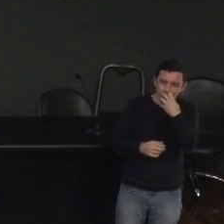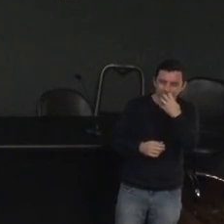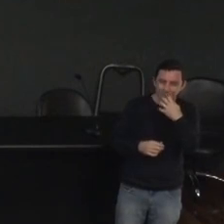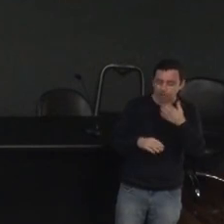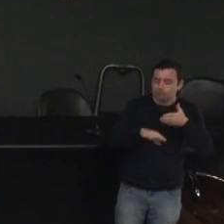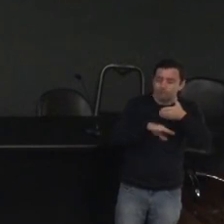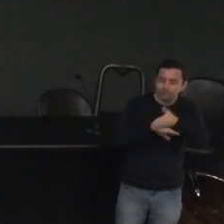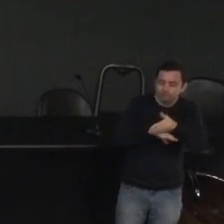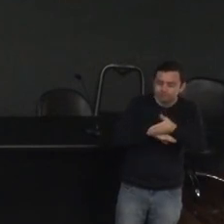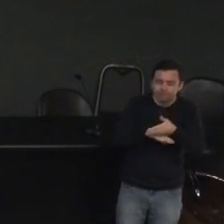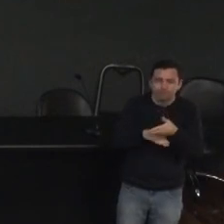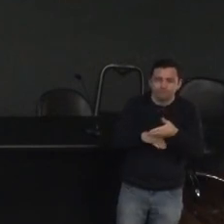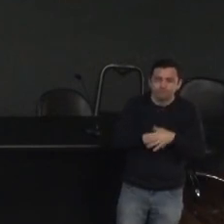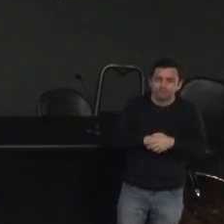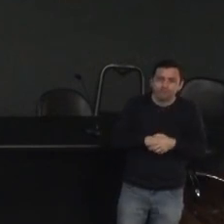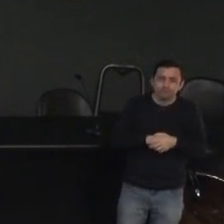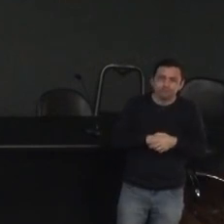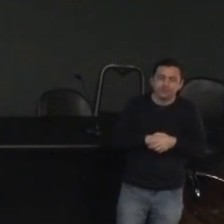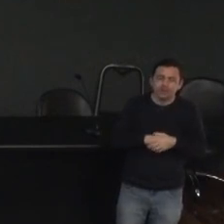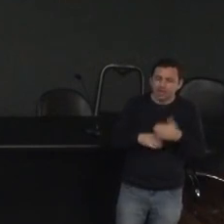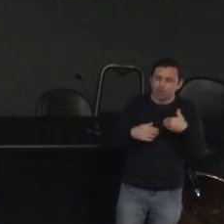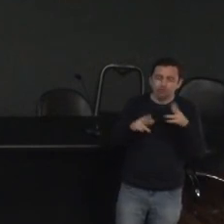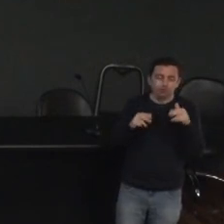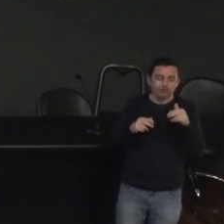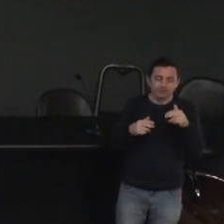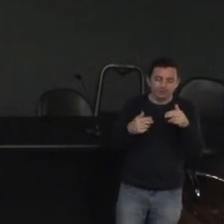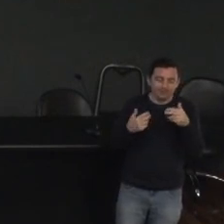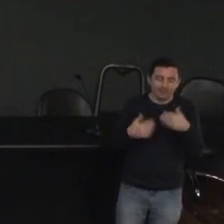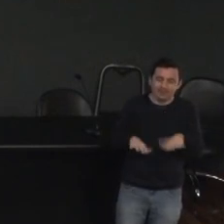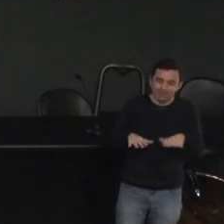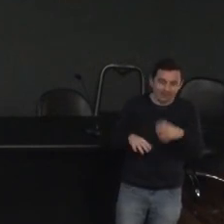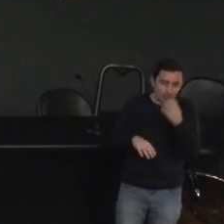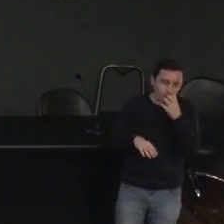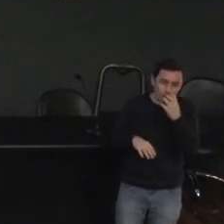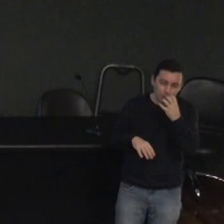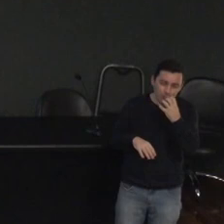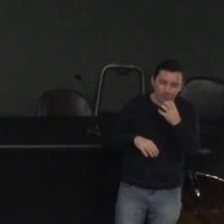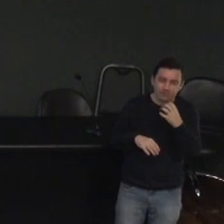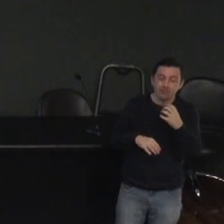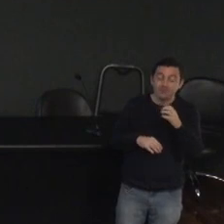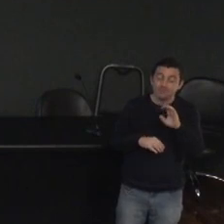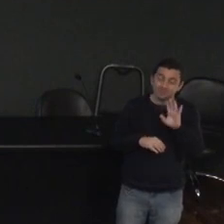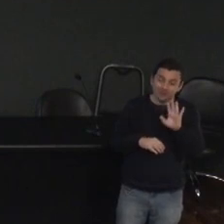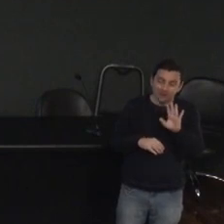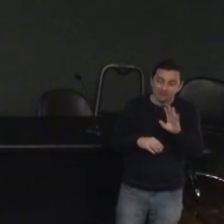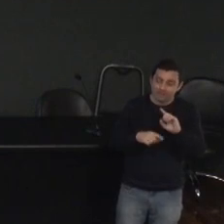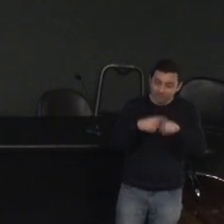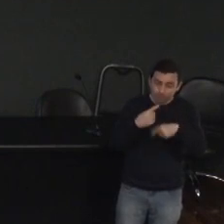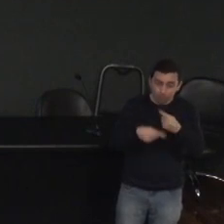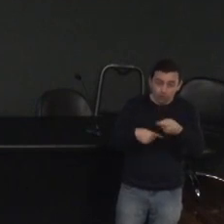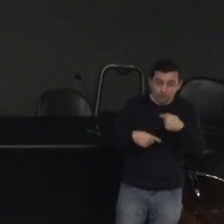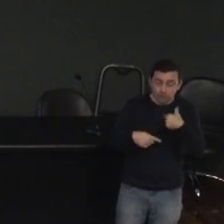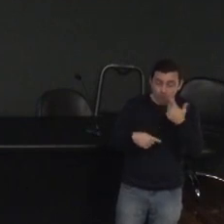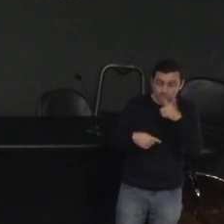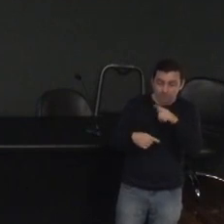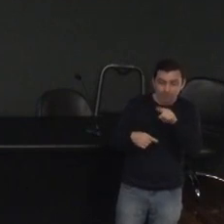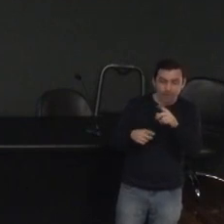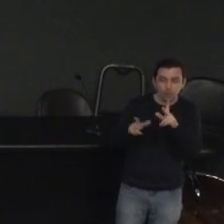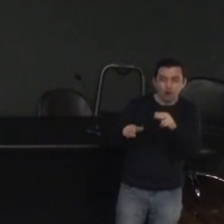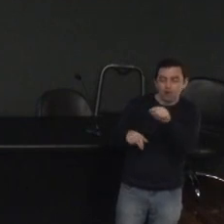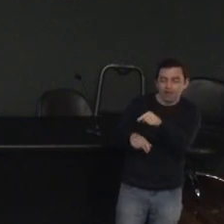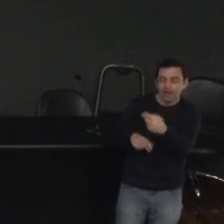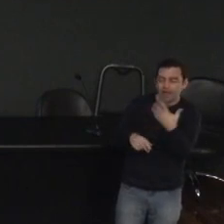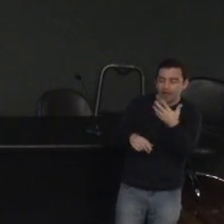eu nunca é engraçado esse negócio eu nunca quis ter cachorro porque eu nunca tive cachorro na minha vida depois que eu tive o bicho me adotou